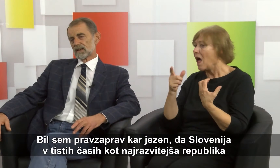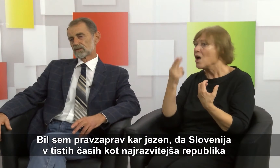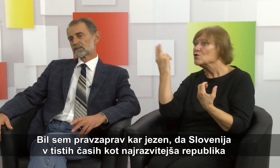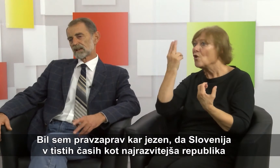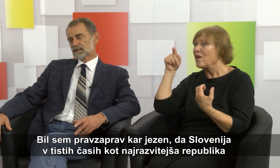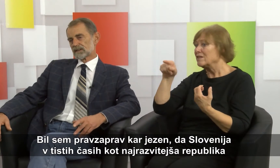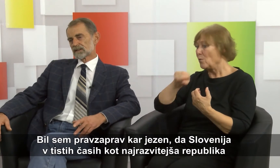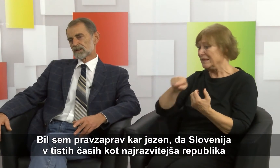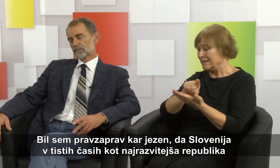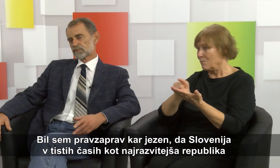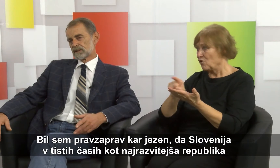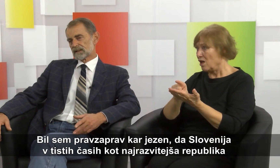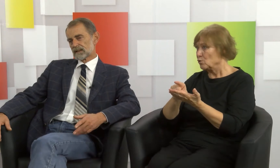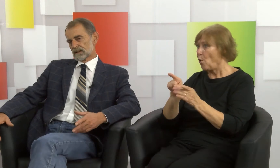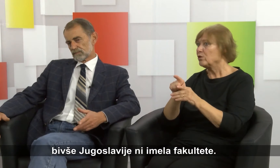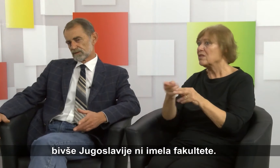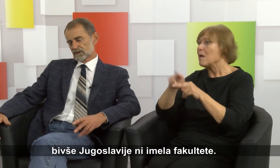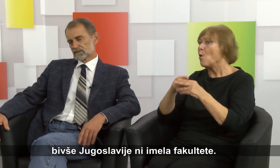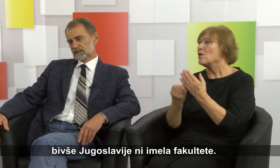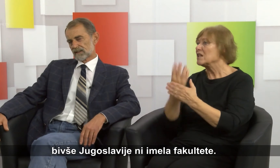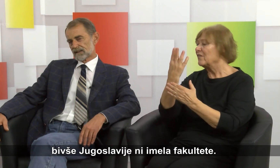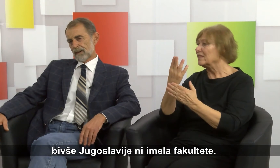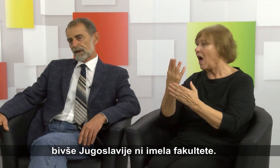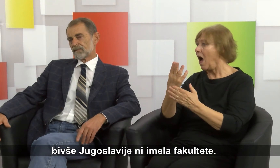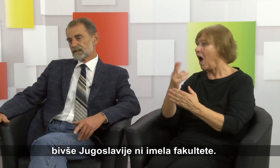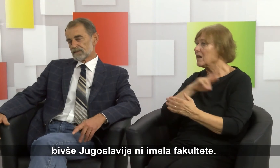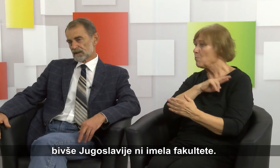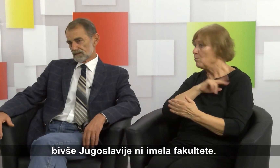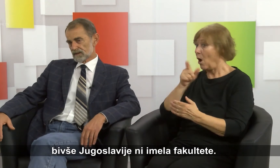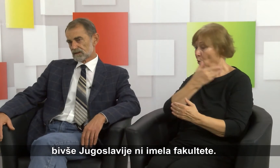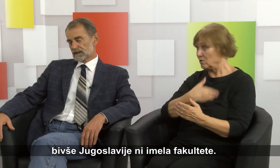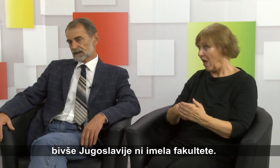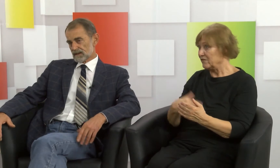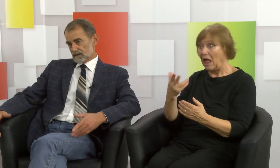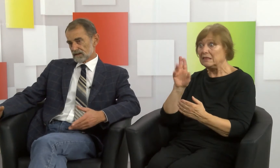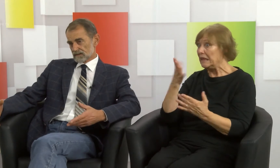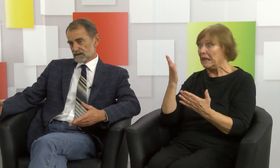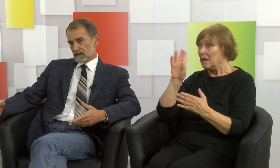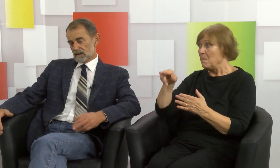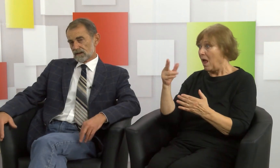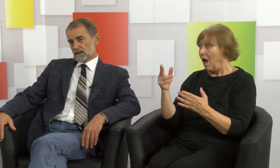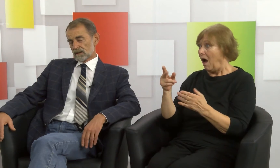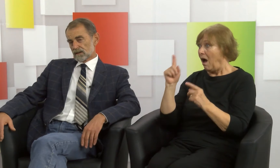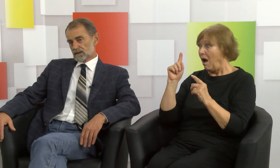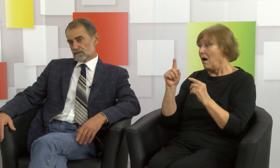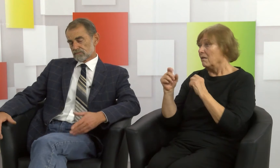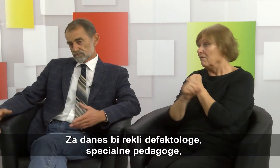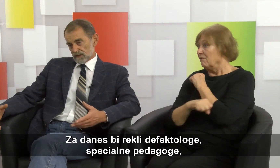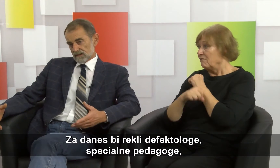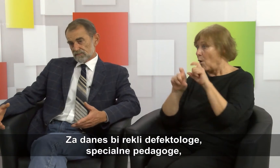kot najrazvitejša republika bivše Jugoslavije ni imela fakultete za, danes bi